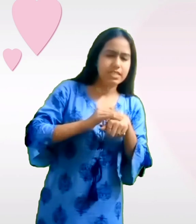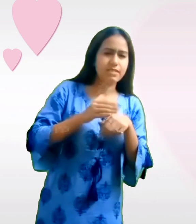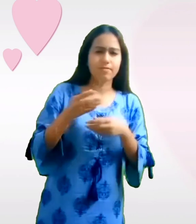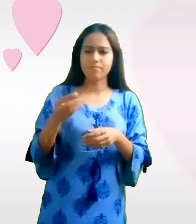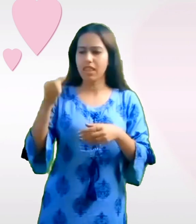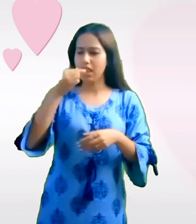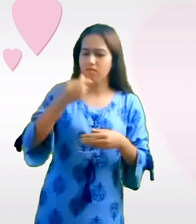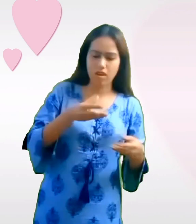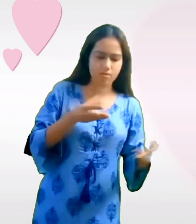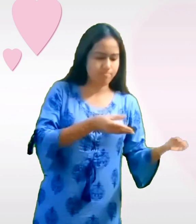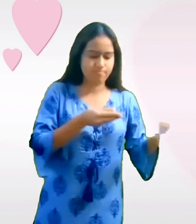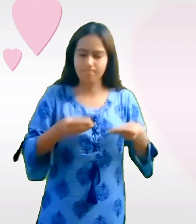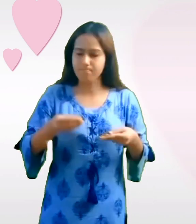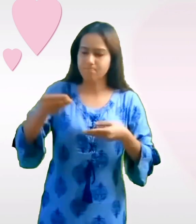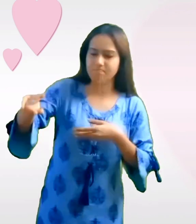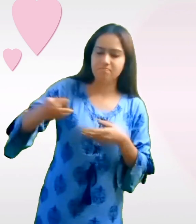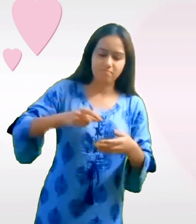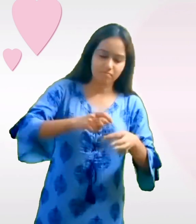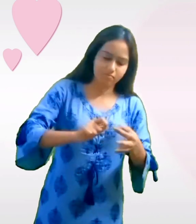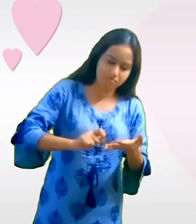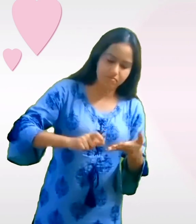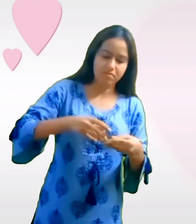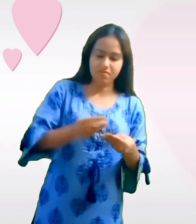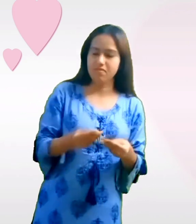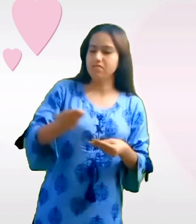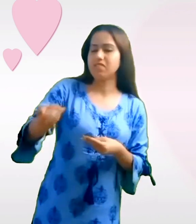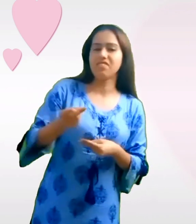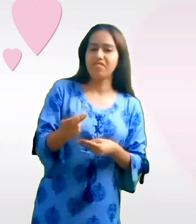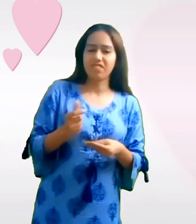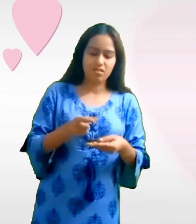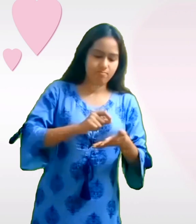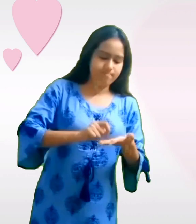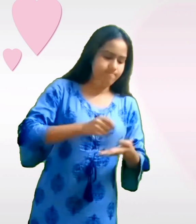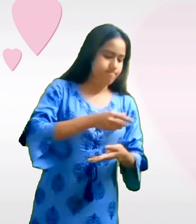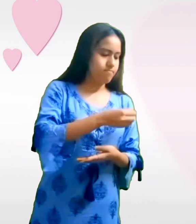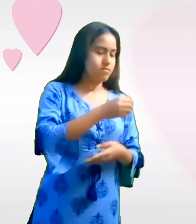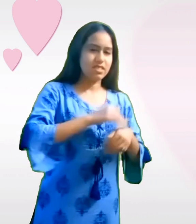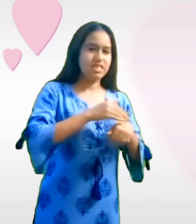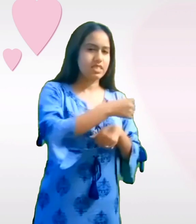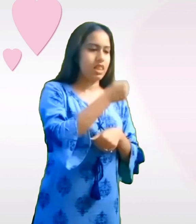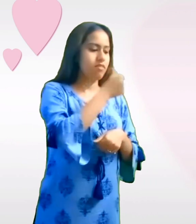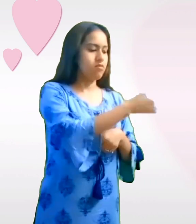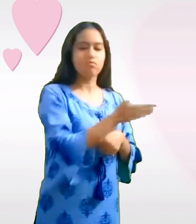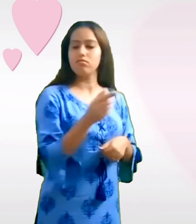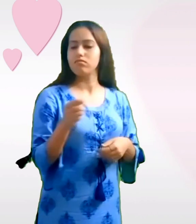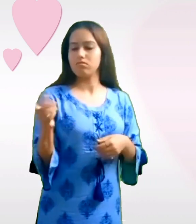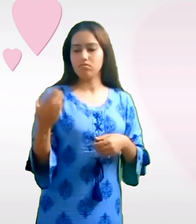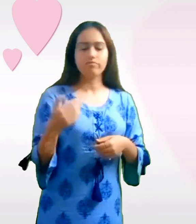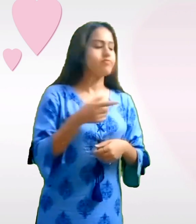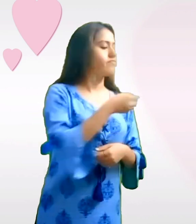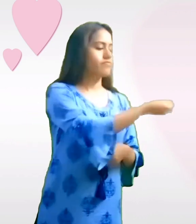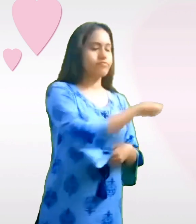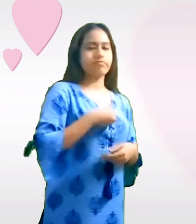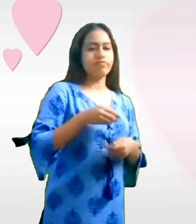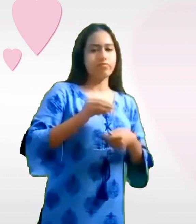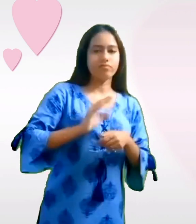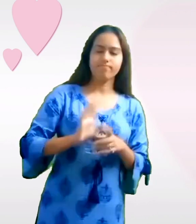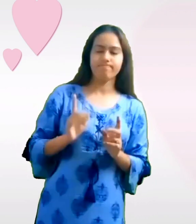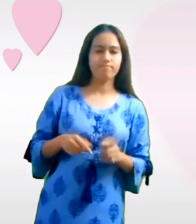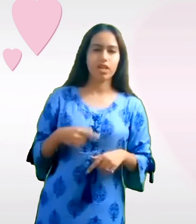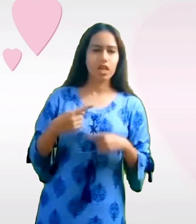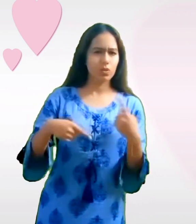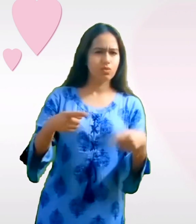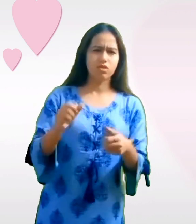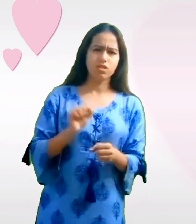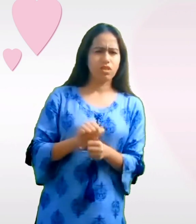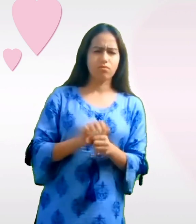था। उनके मेडिकल स्टोर पर उस दिन बड़ी भीड़ थी, बड़े सारे कस्टमर्स आए हुए थे। ये फटाफट बिलिंग कर रहे थे, कस्टमर्स तक दवाइयाँ पहुँचा रहे थे। इनका जो रेगुलर काम था ये चल